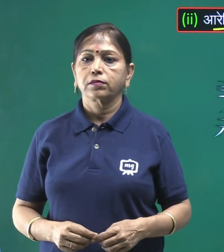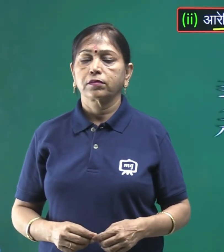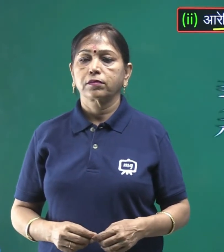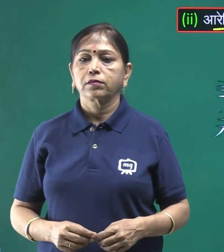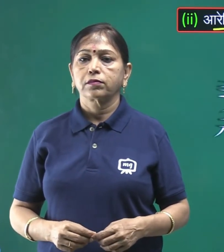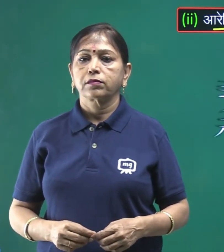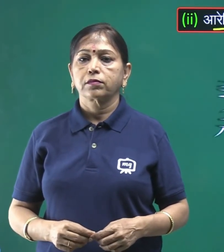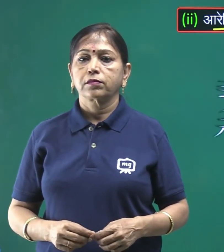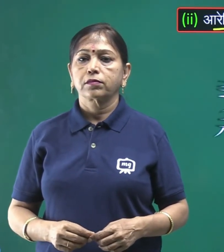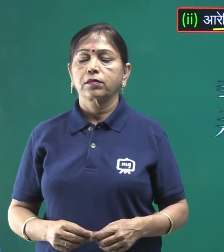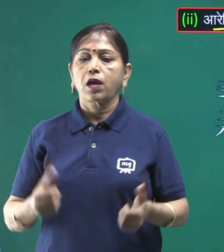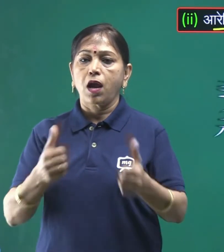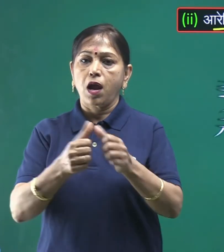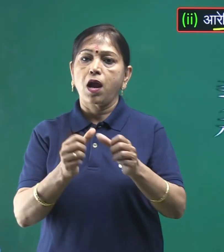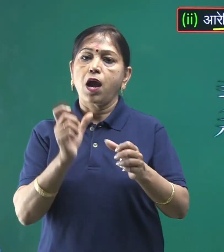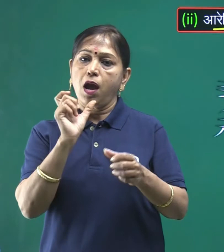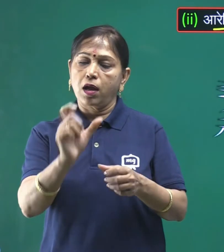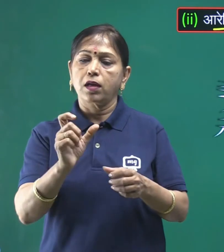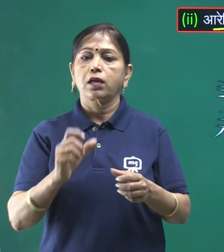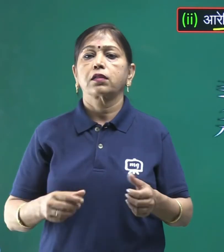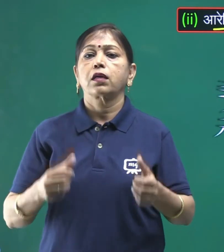आरेखित अनैच्छिक पेशी,